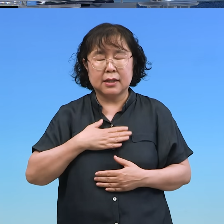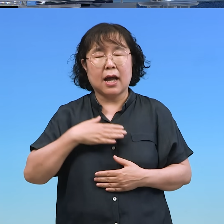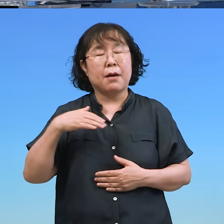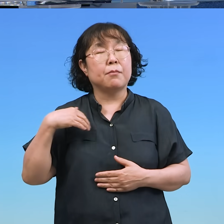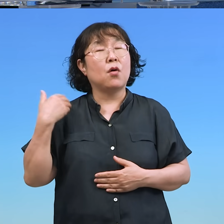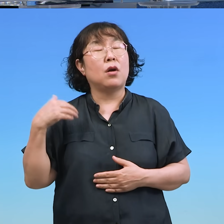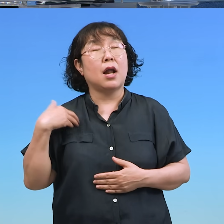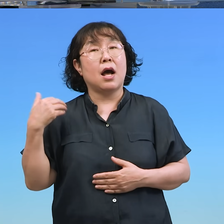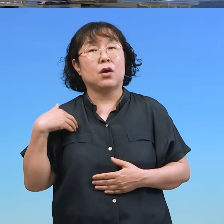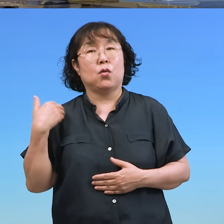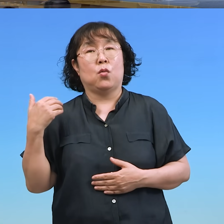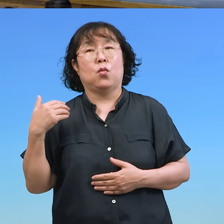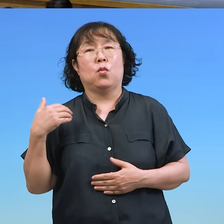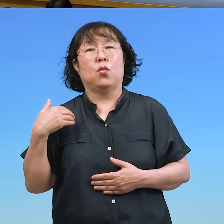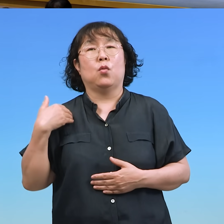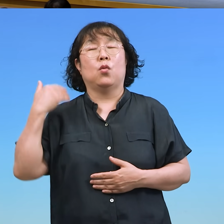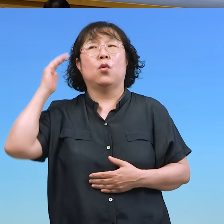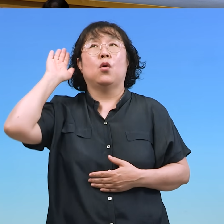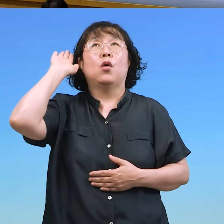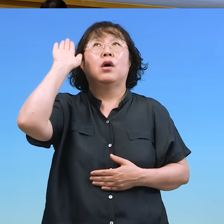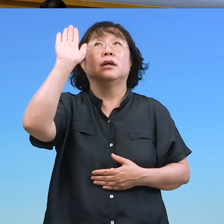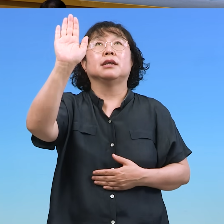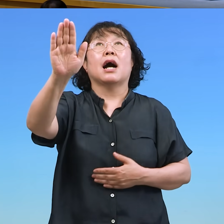난 몰라요.